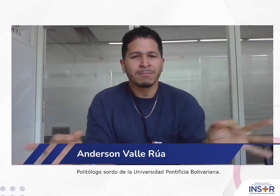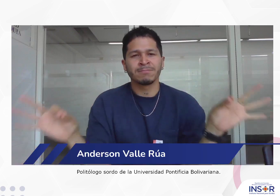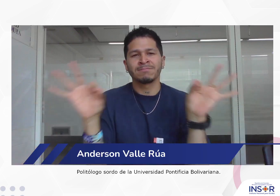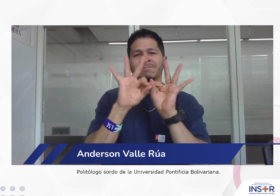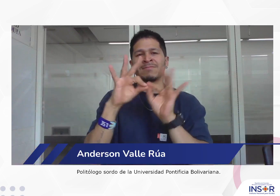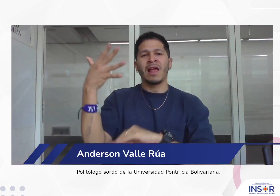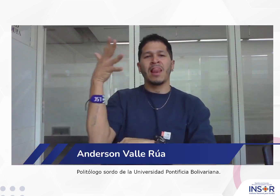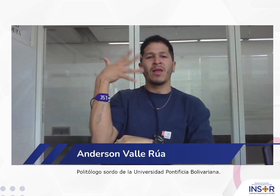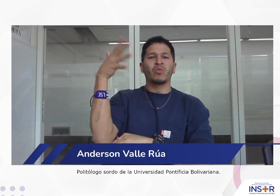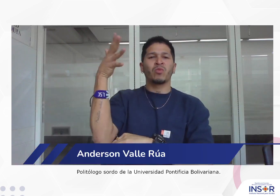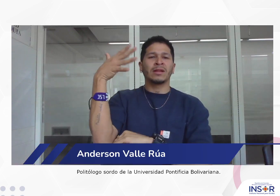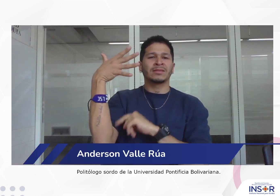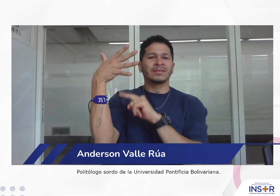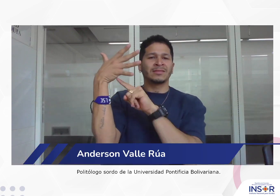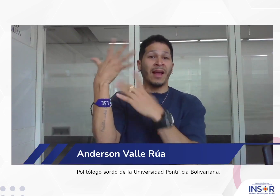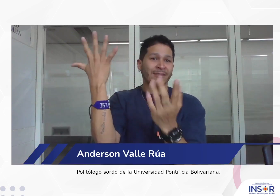particular,